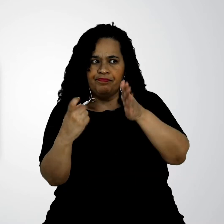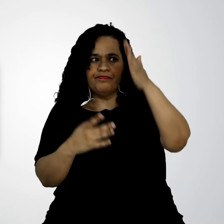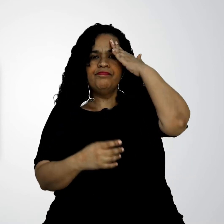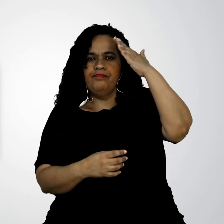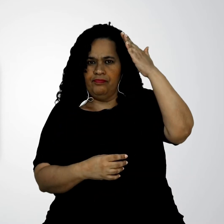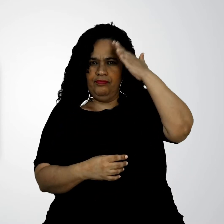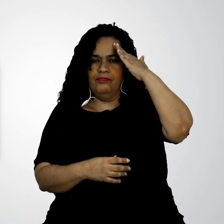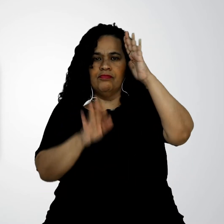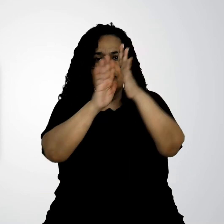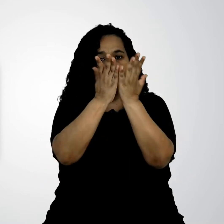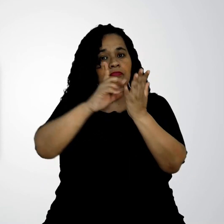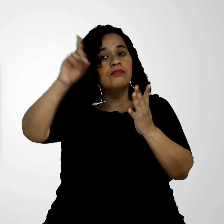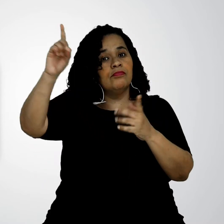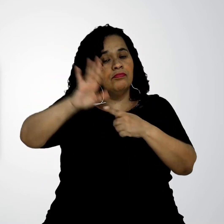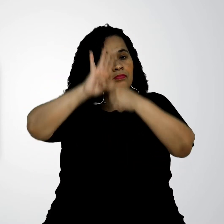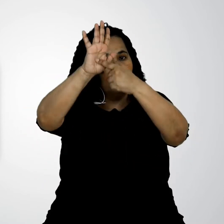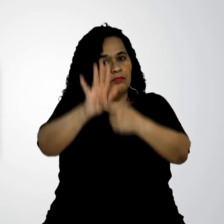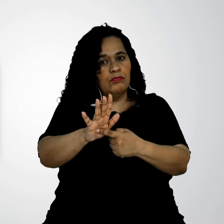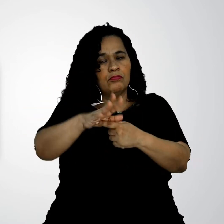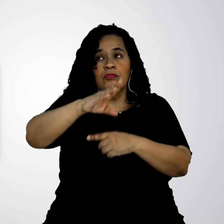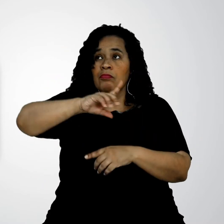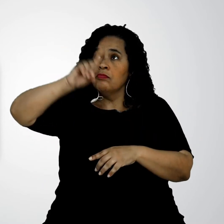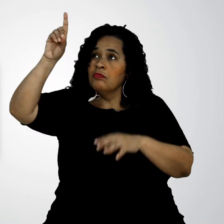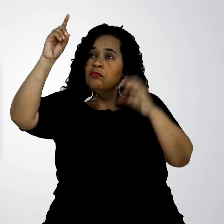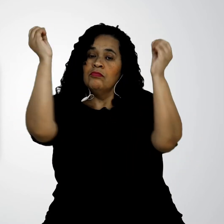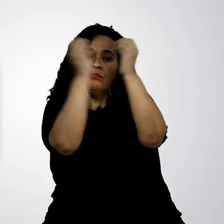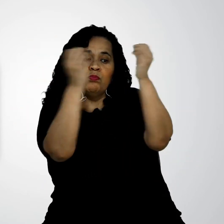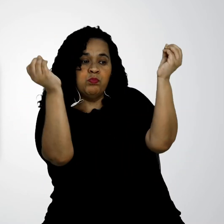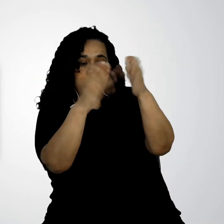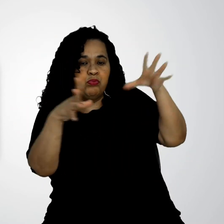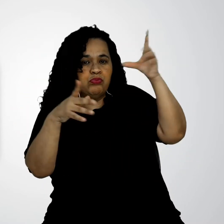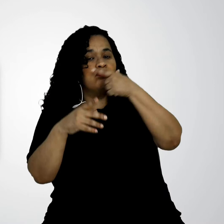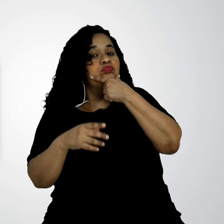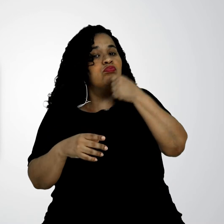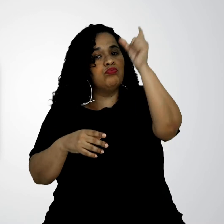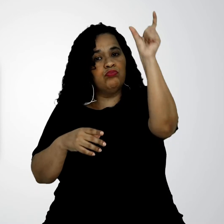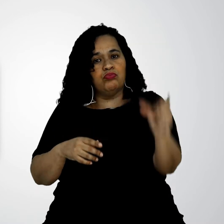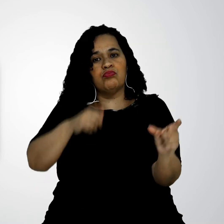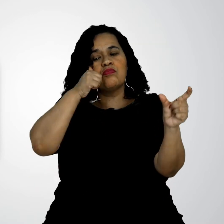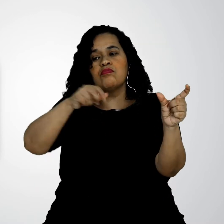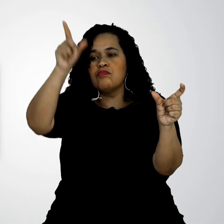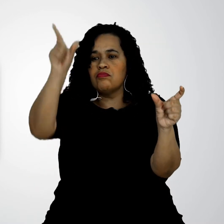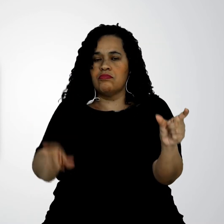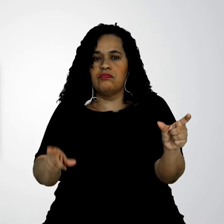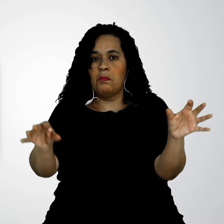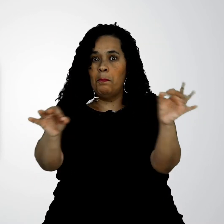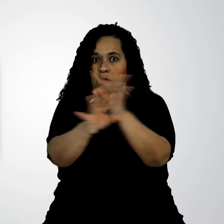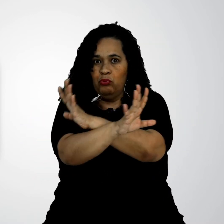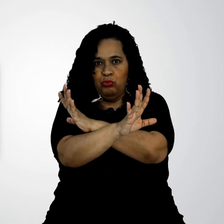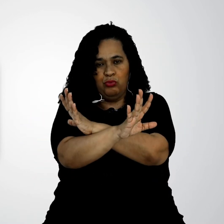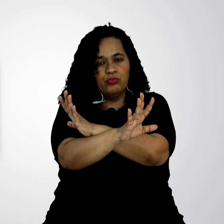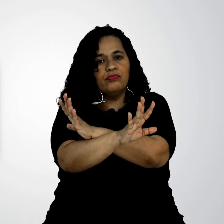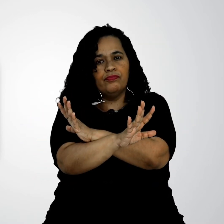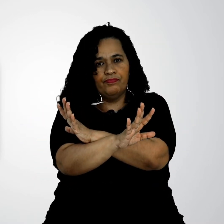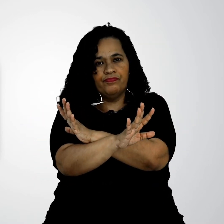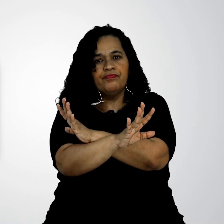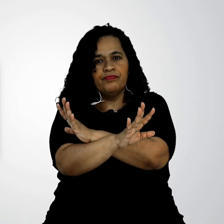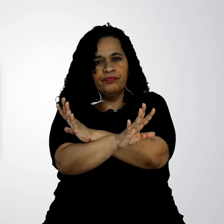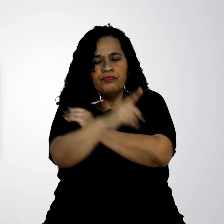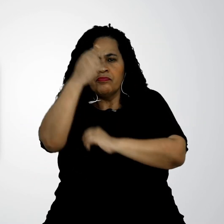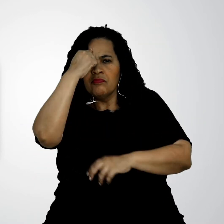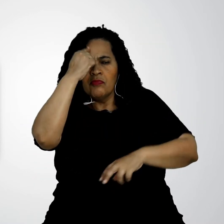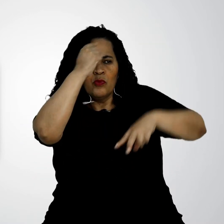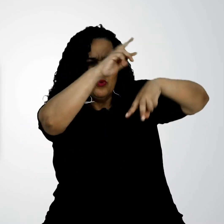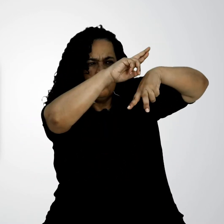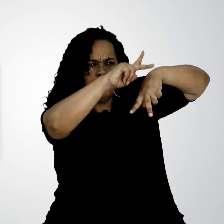fala de fato que Deus criou homem e mulher, então essa ideologia à luz da Bíblia não existe, né?